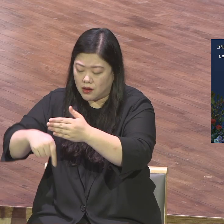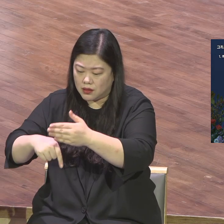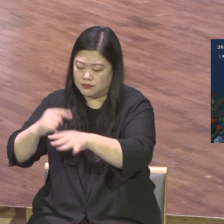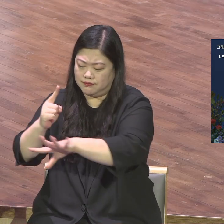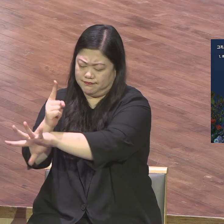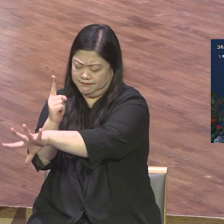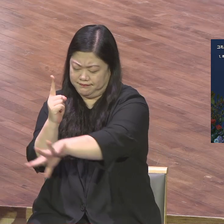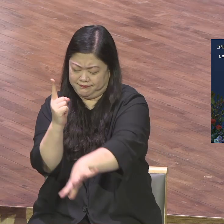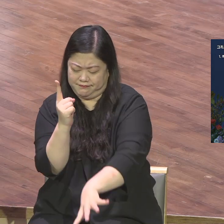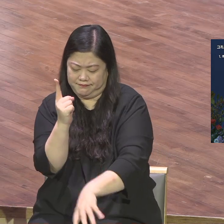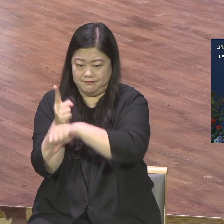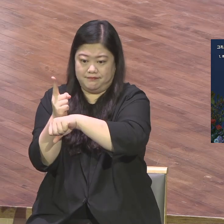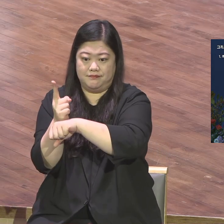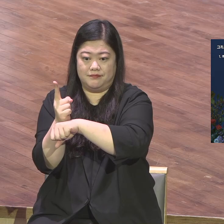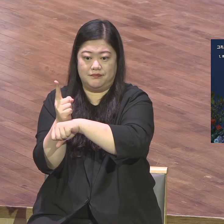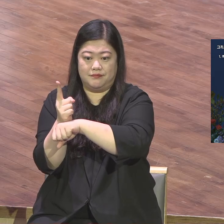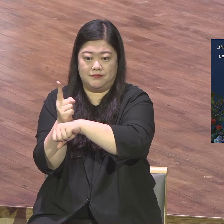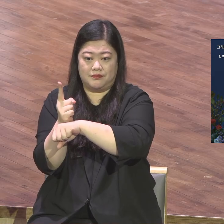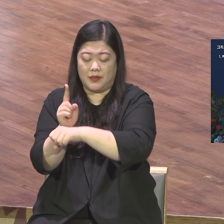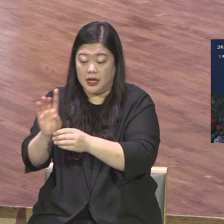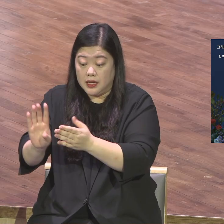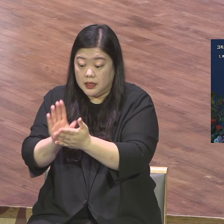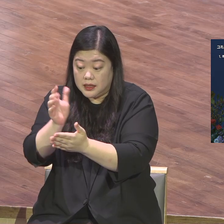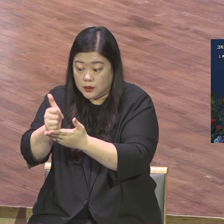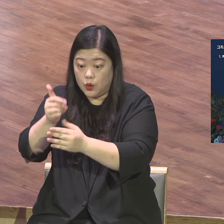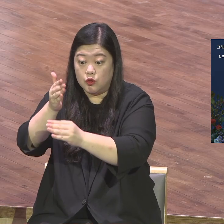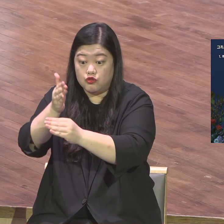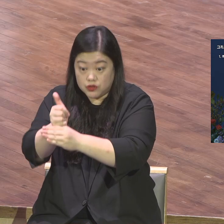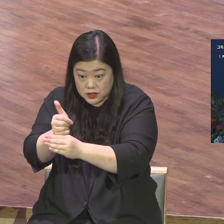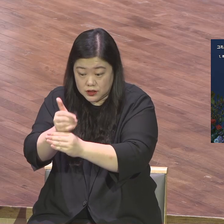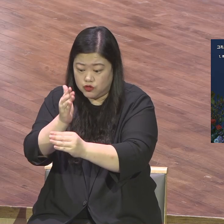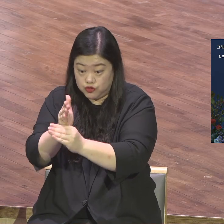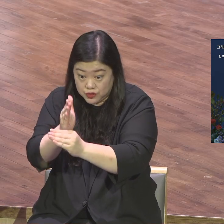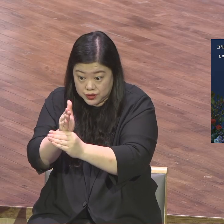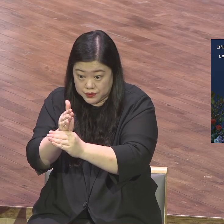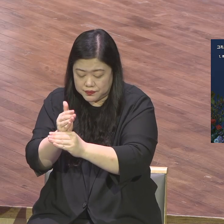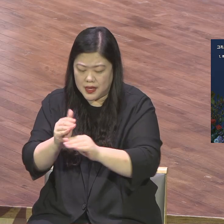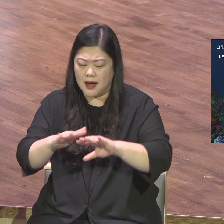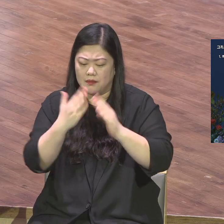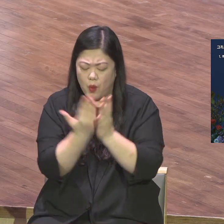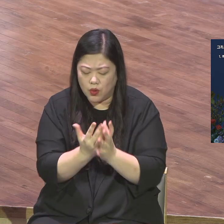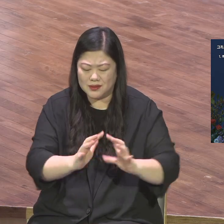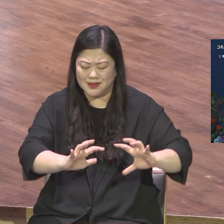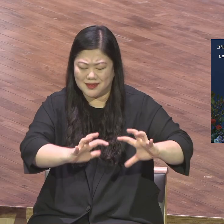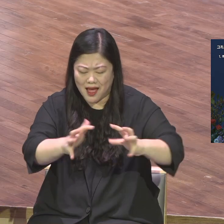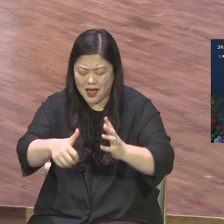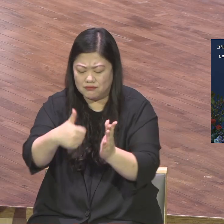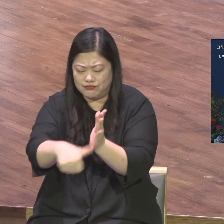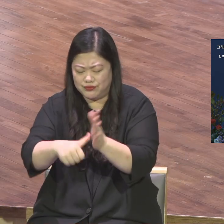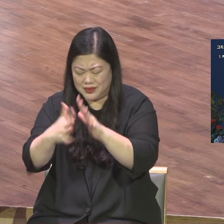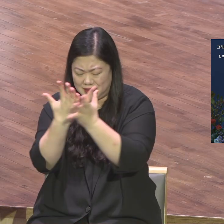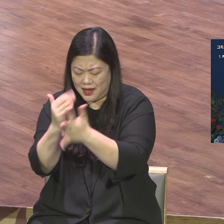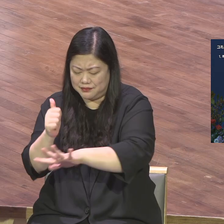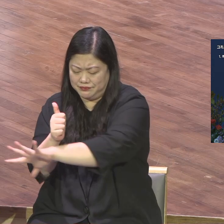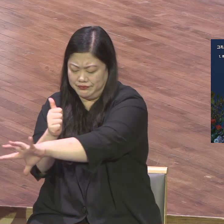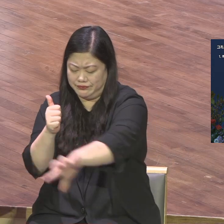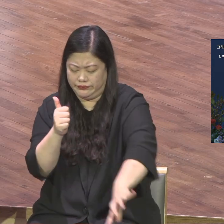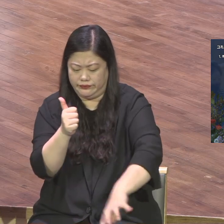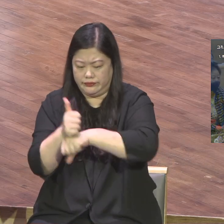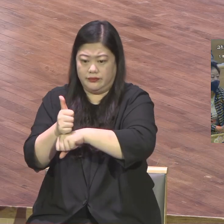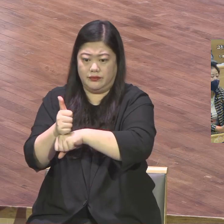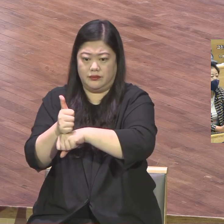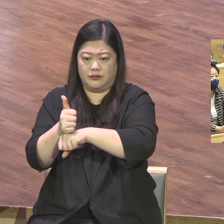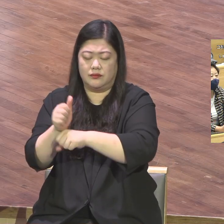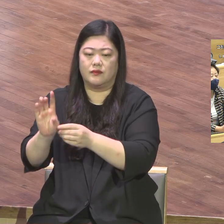다시 말해서 그리스도를 중심으로 해서 만물이 창조되었고 만물의 질서가 이어져가고